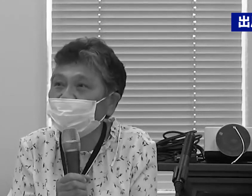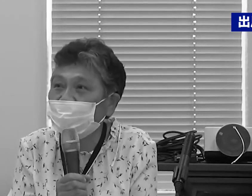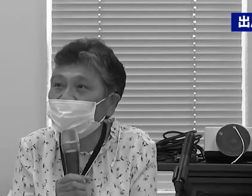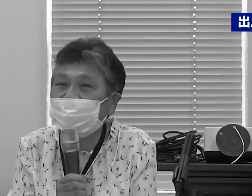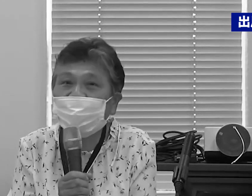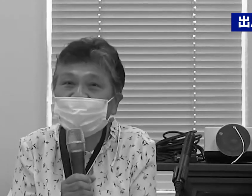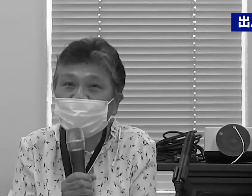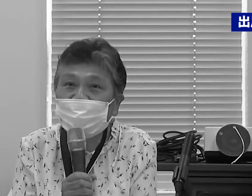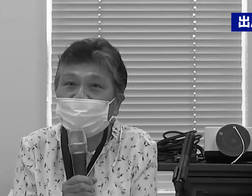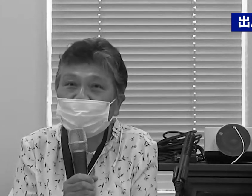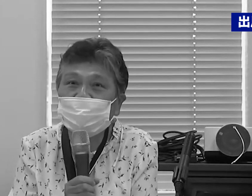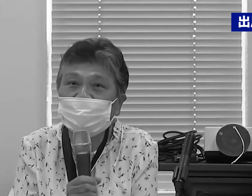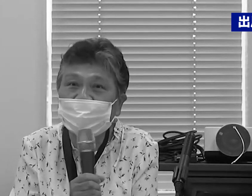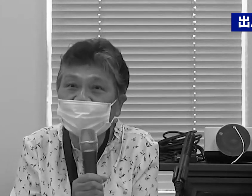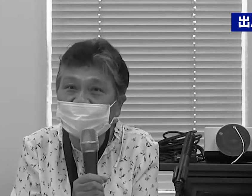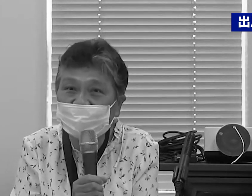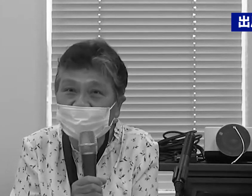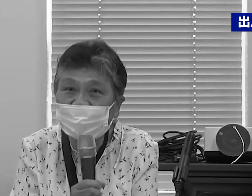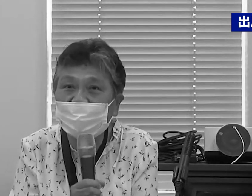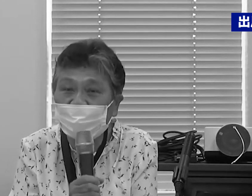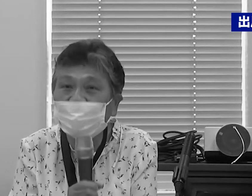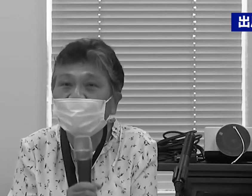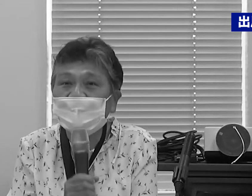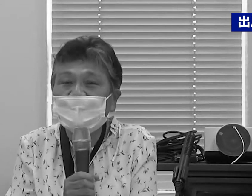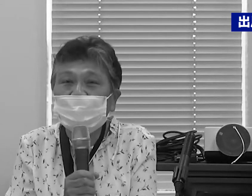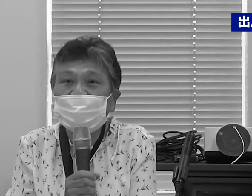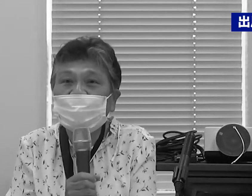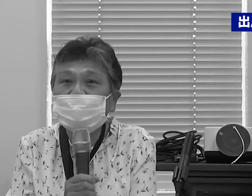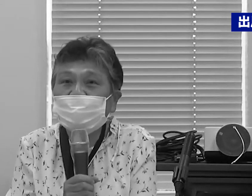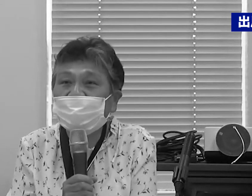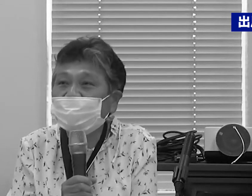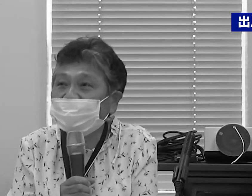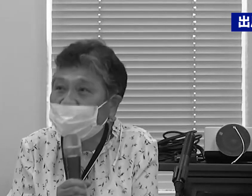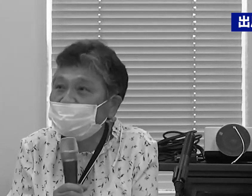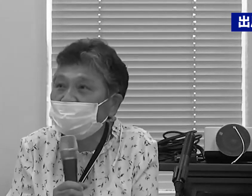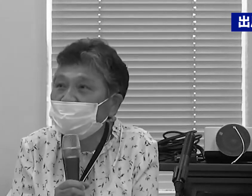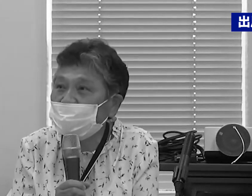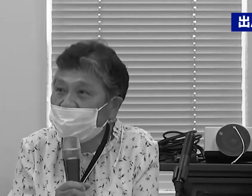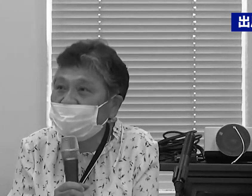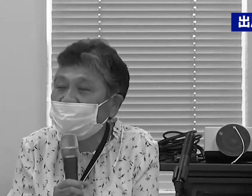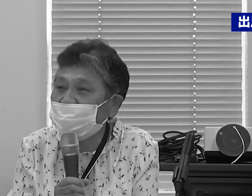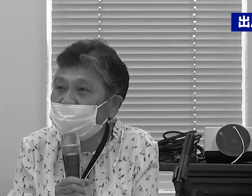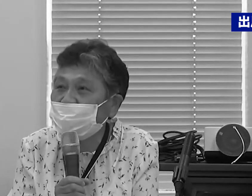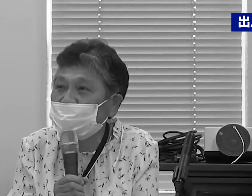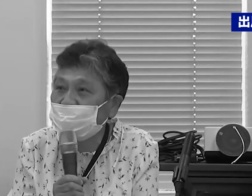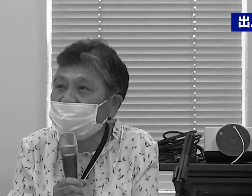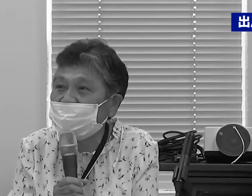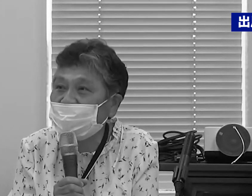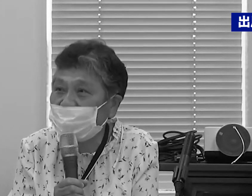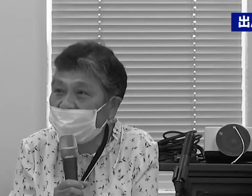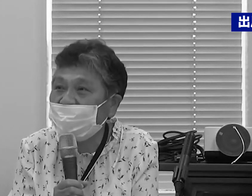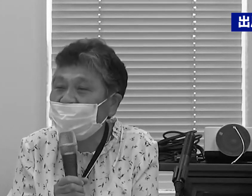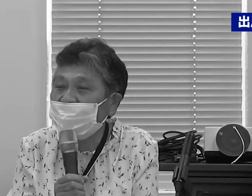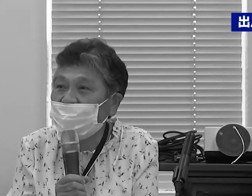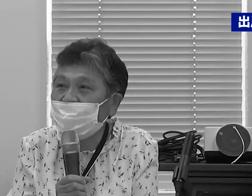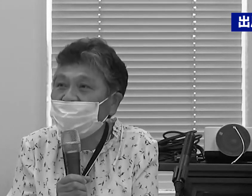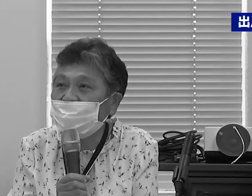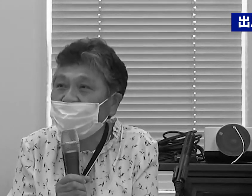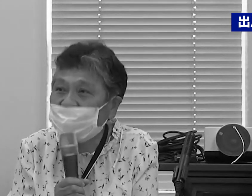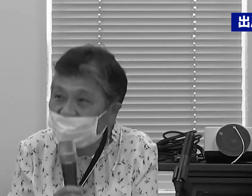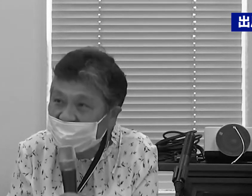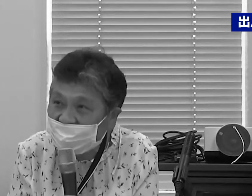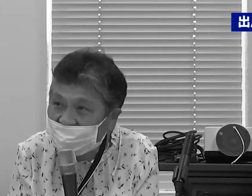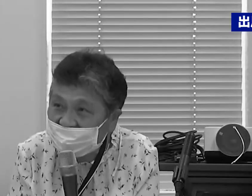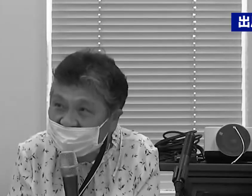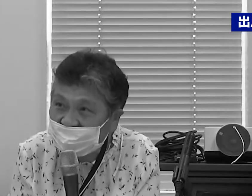学歴も言えないだの言わなくてもいいし続力も関係なくてだった10万で出るんですだからたくさん着てほしいと思っており